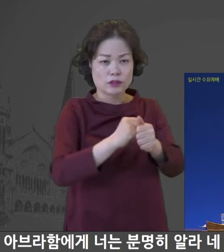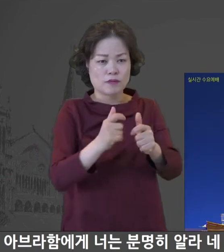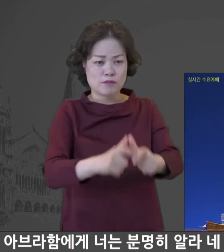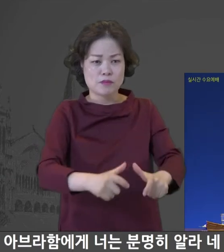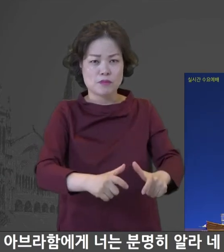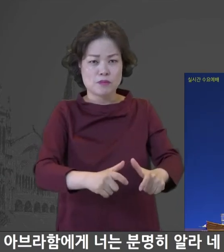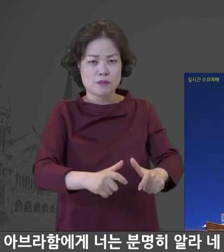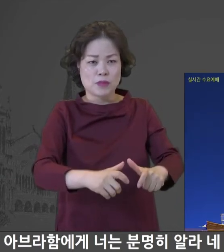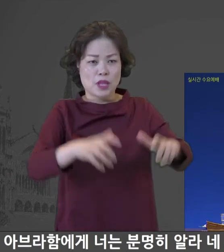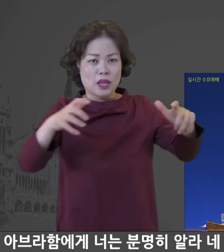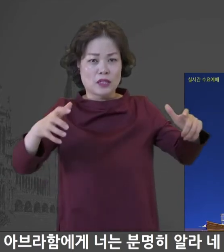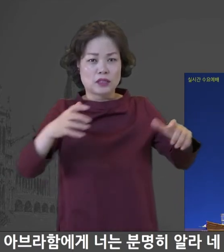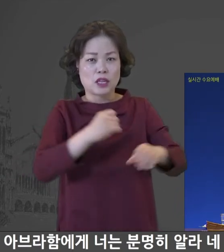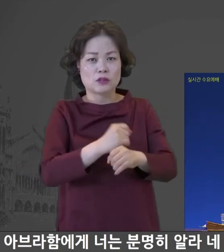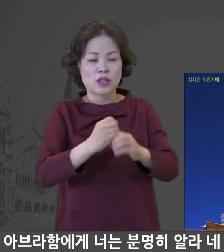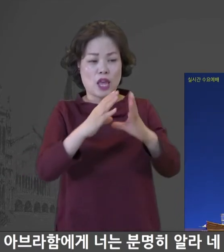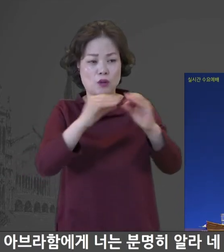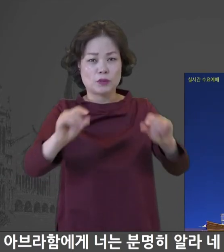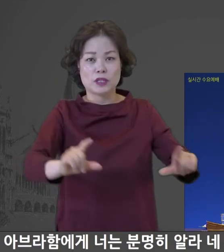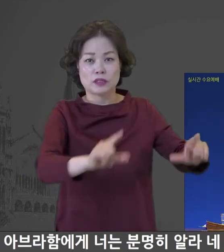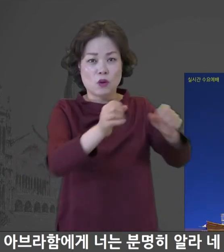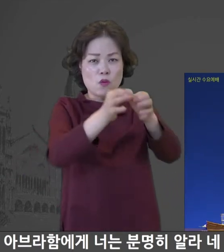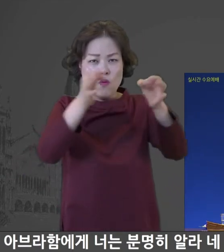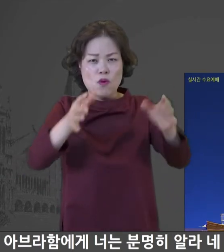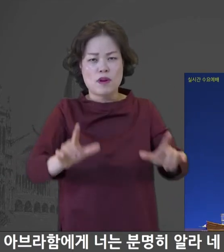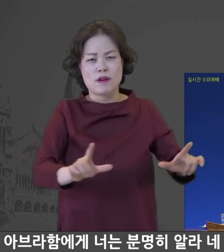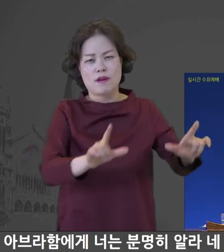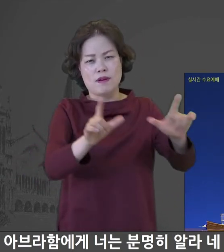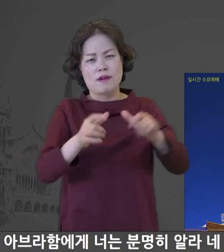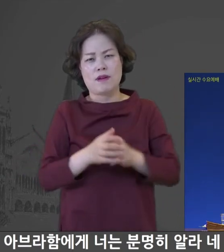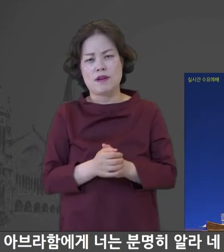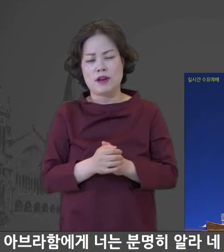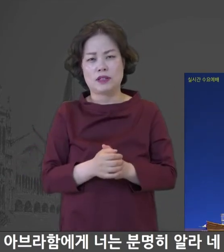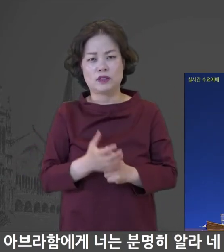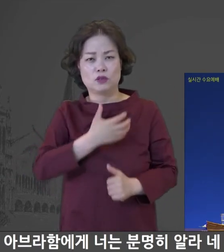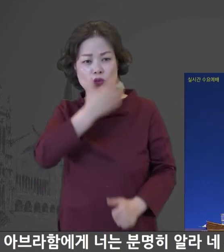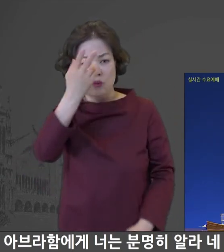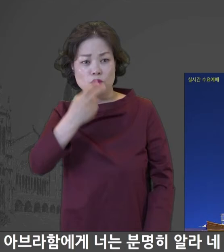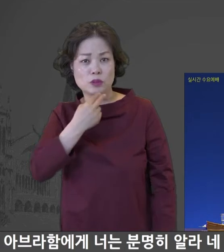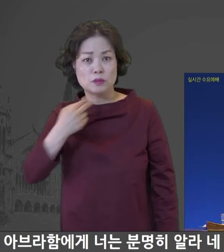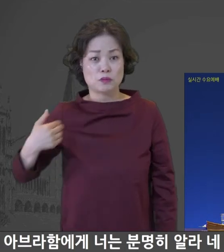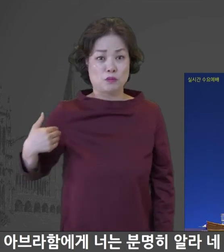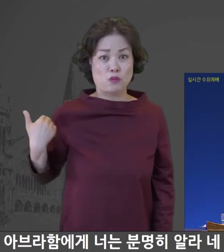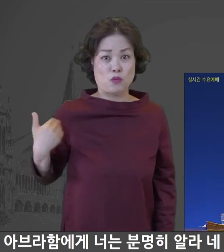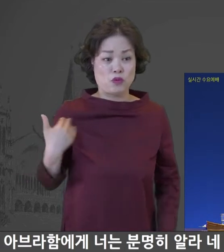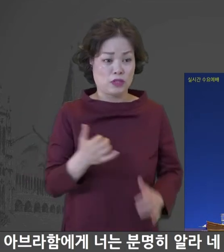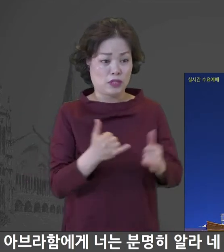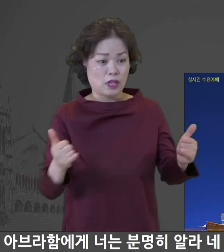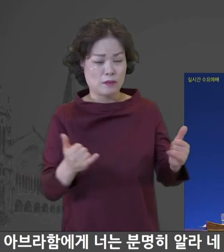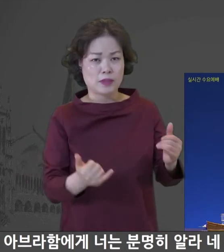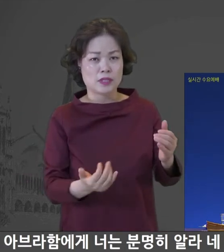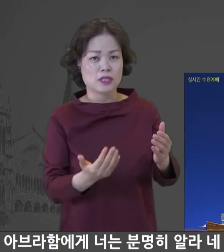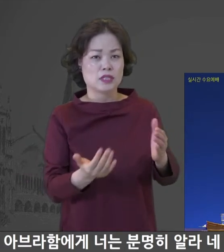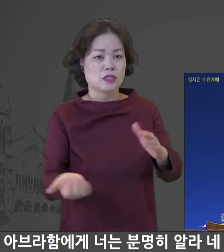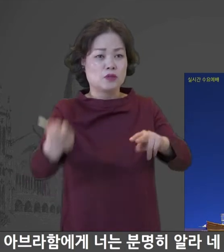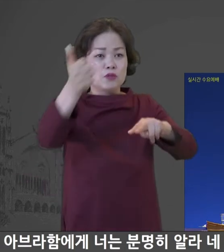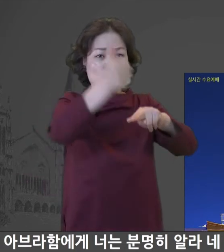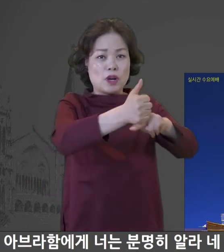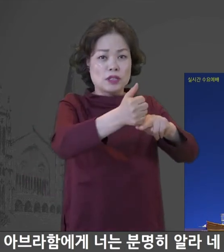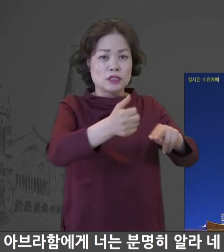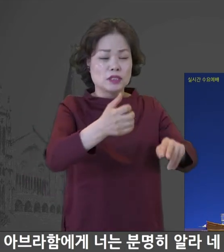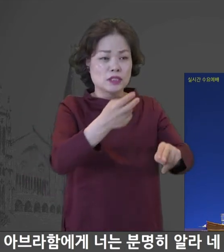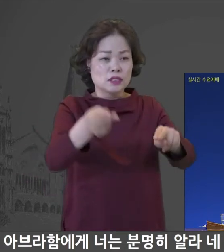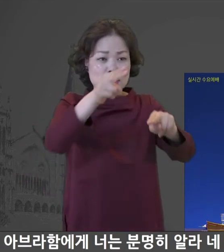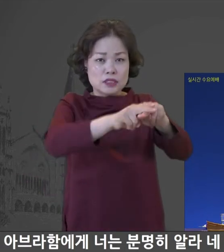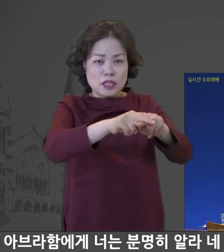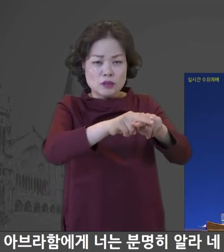많은 사람들이 애굽 땅에 살게 되죠. 그렇지만 요셉을 알지 못하는 왕이 일어나면서부터 이스라엘 백성들이